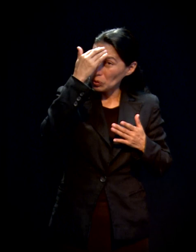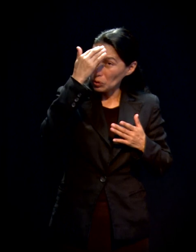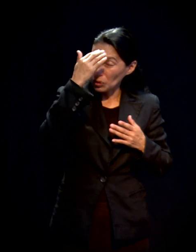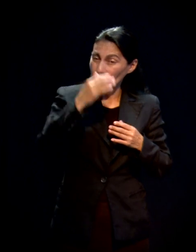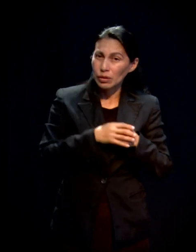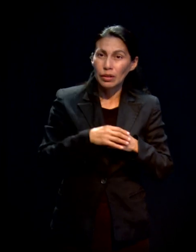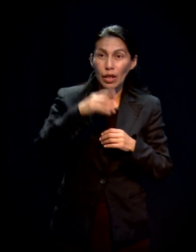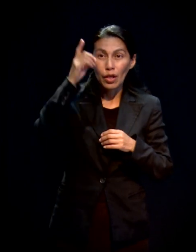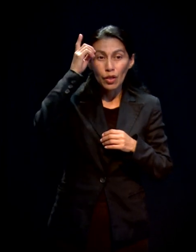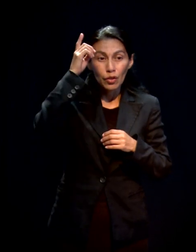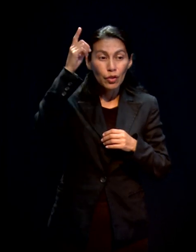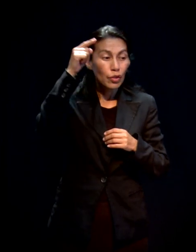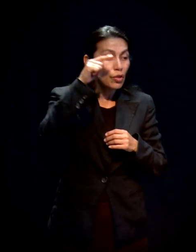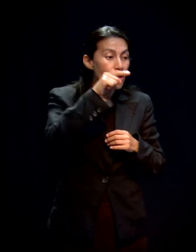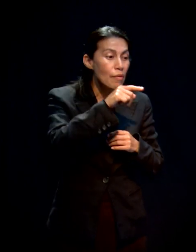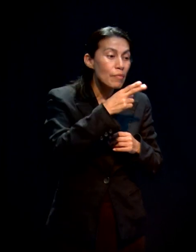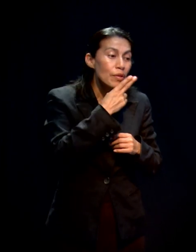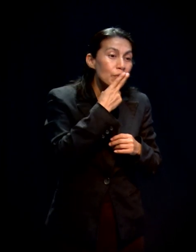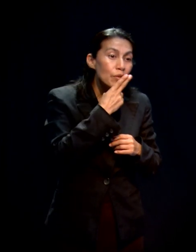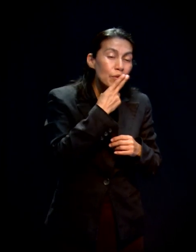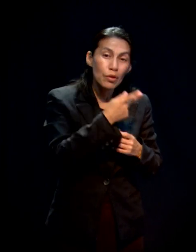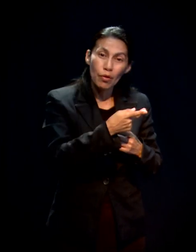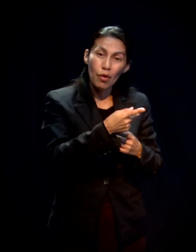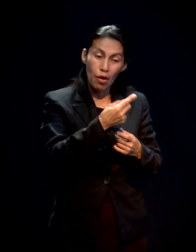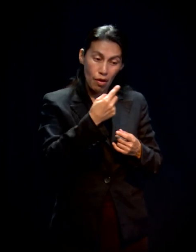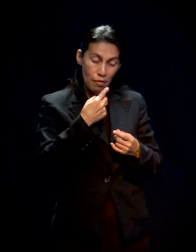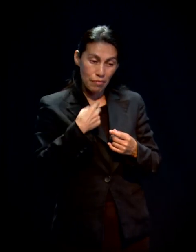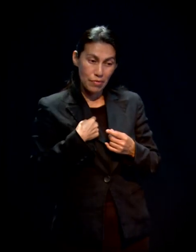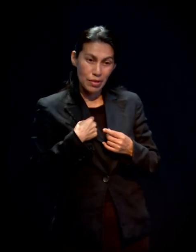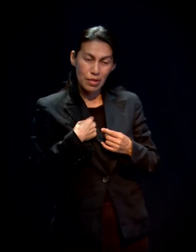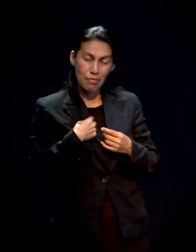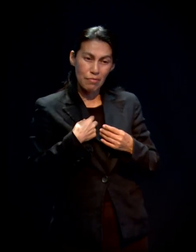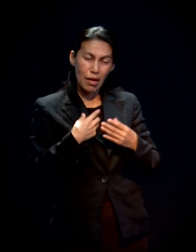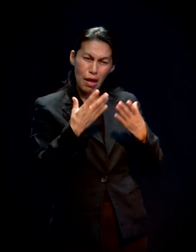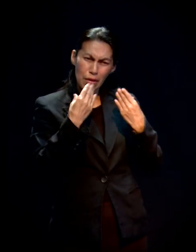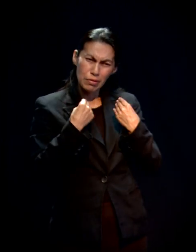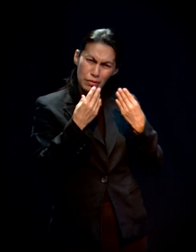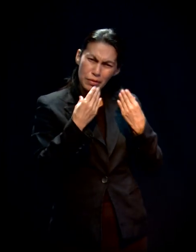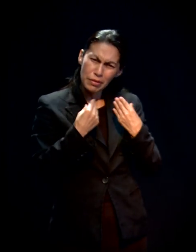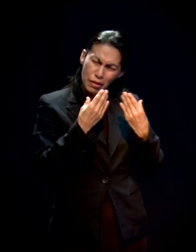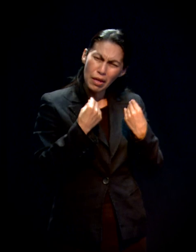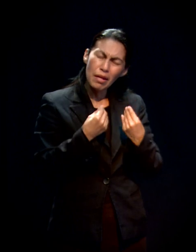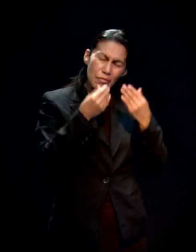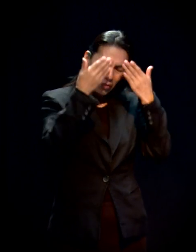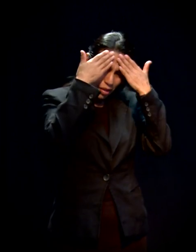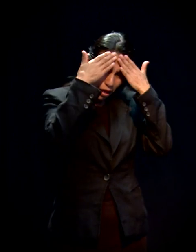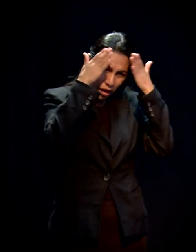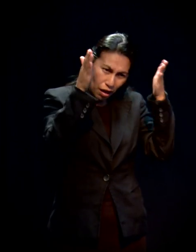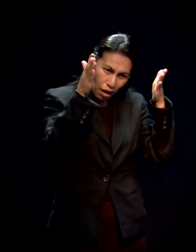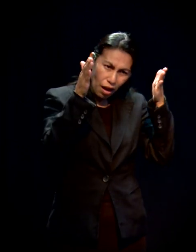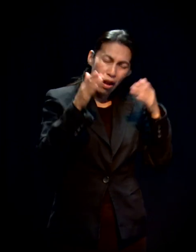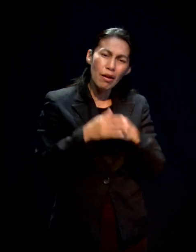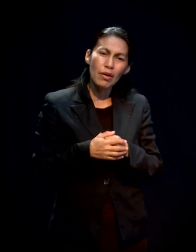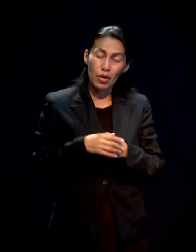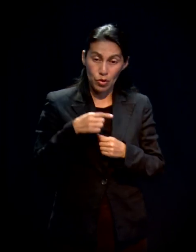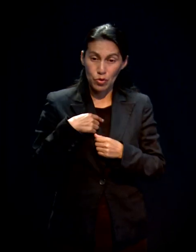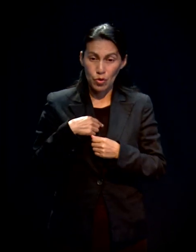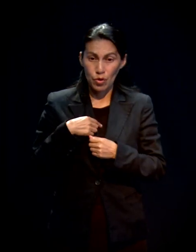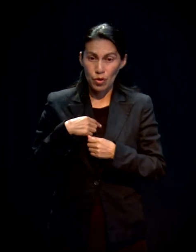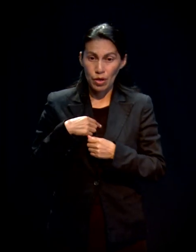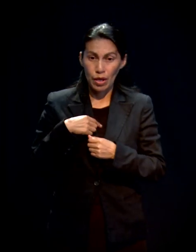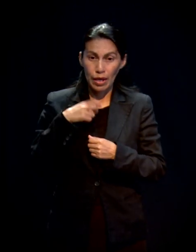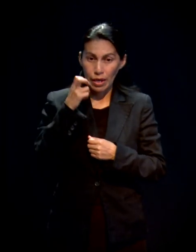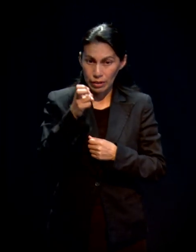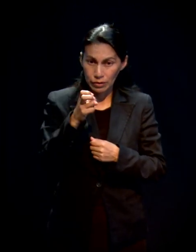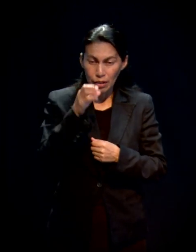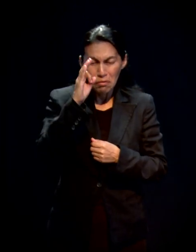él utilizó admitido para darme a abrirme los los ojos y que pues atendiera